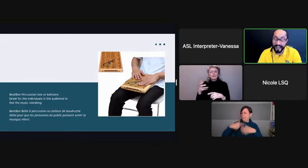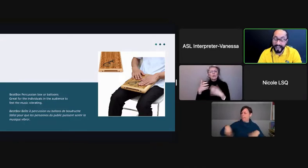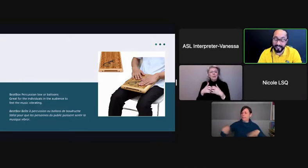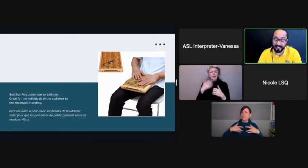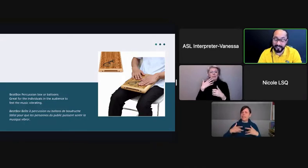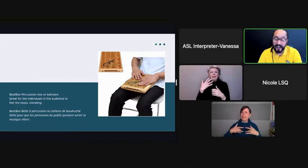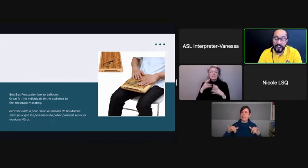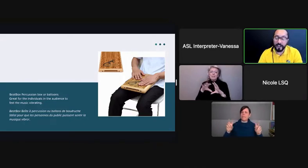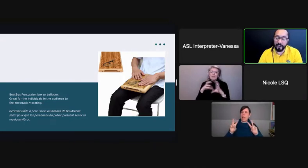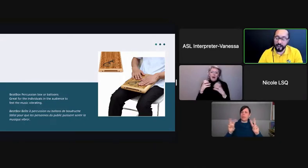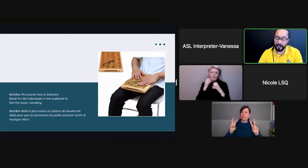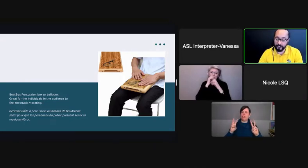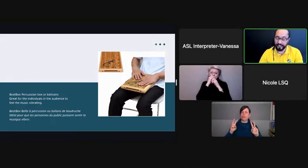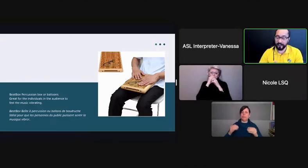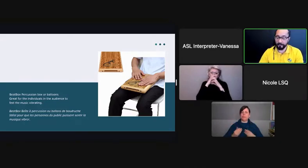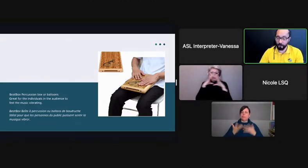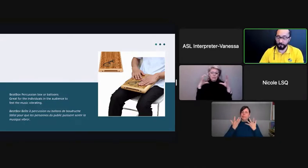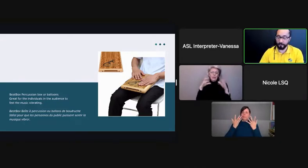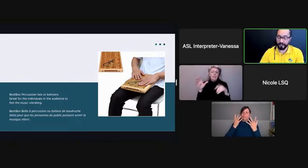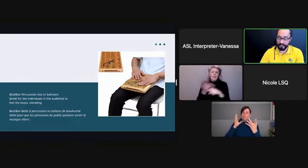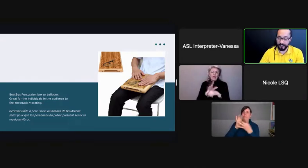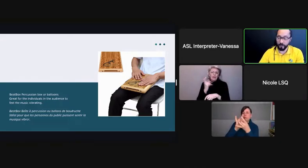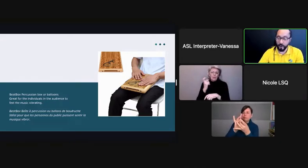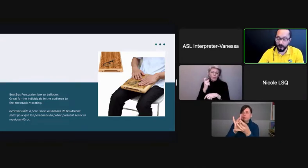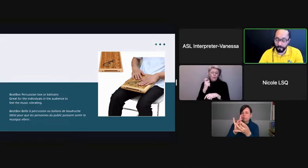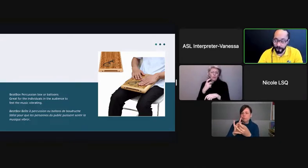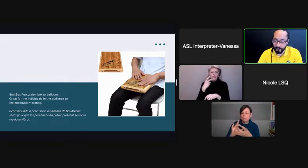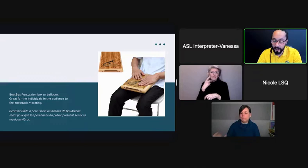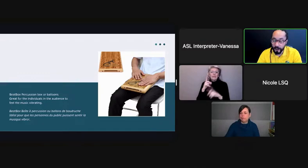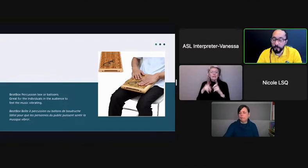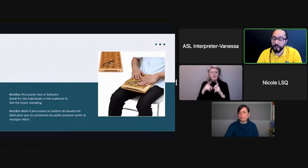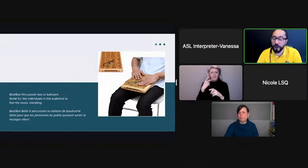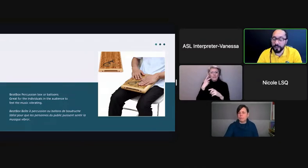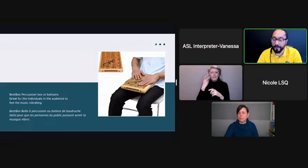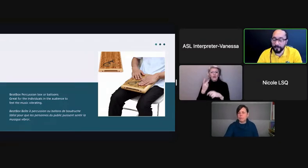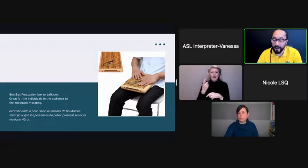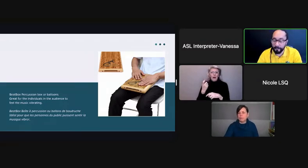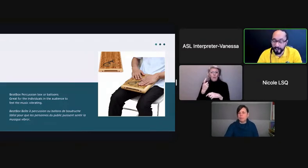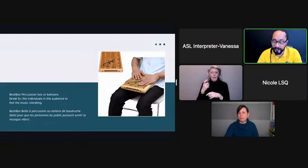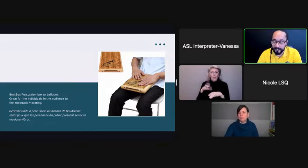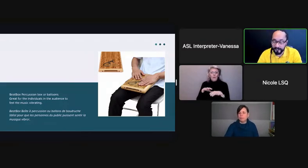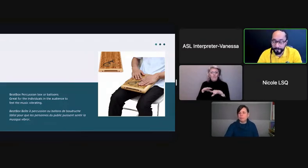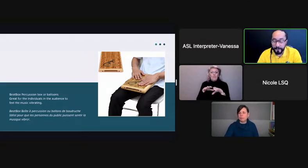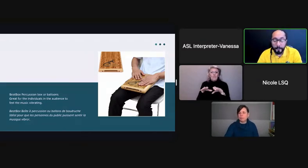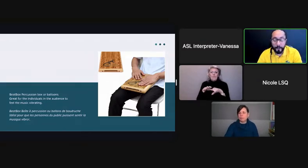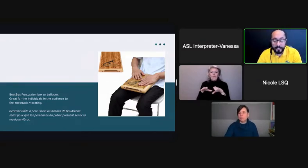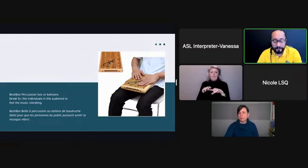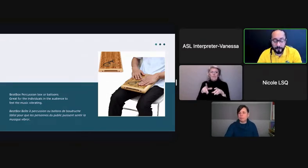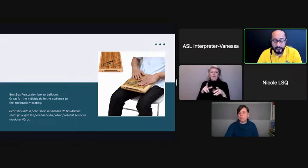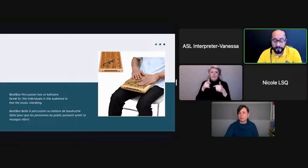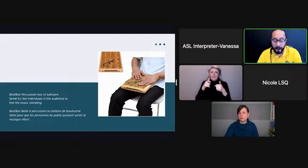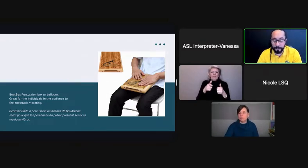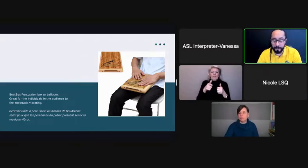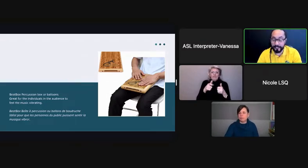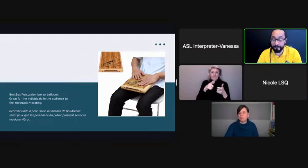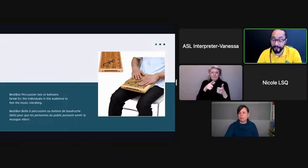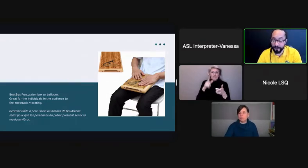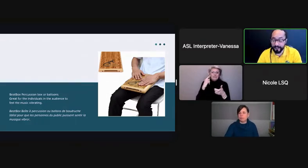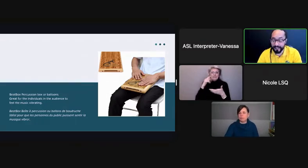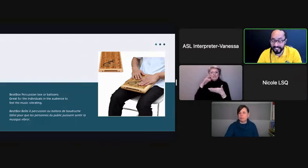autre chose qui fonctionne bien, c'est un ballon qui est plein d'eau. On voit parfois l'eau qui vibre en fonction de